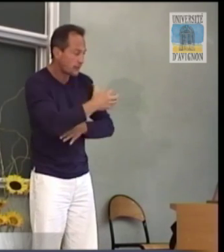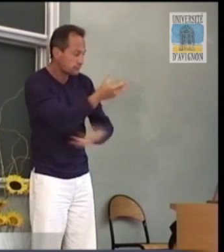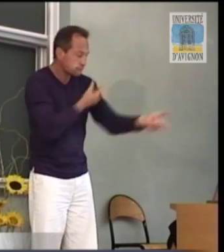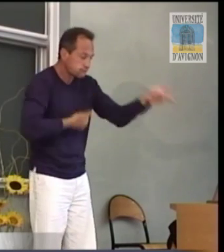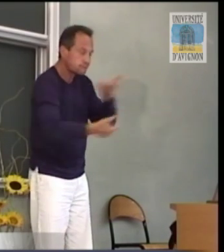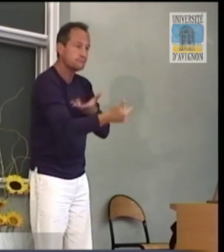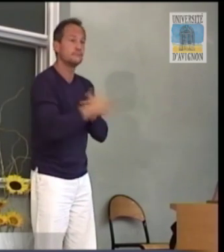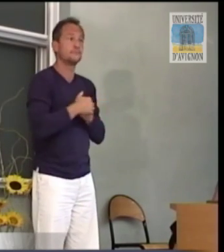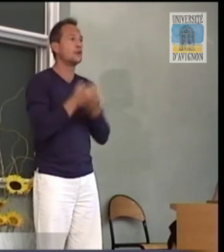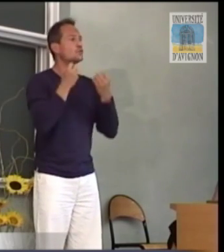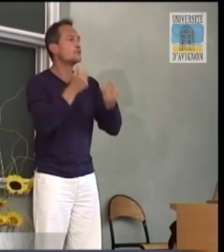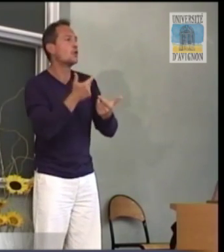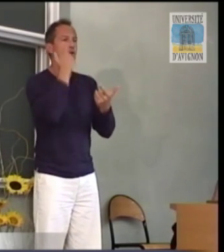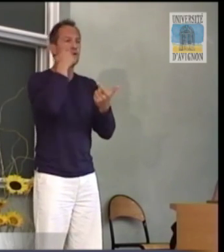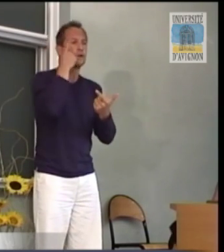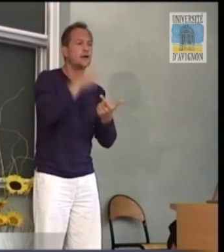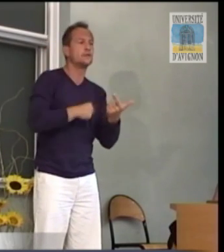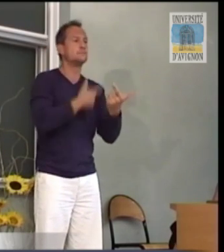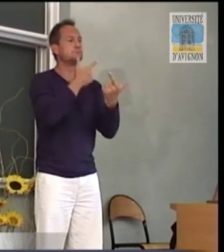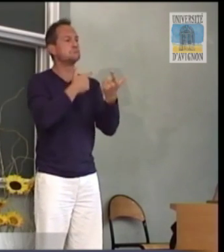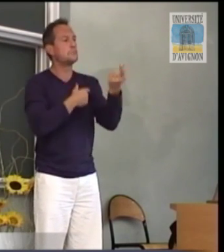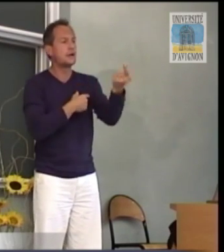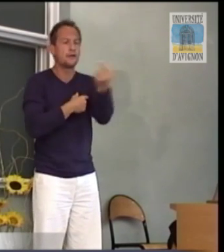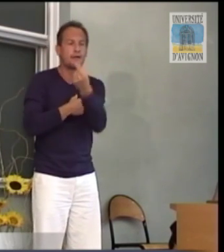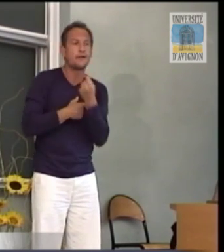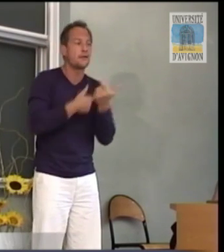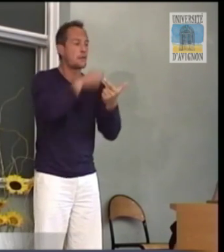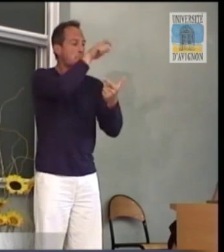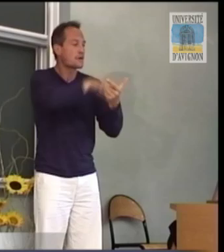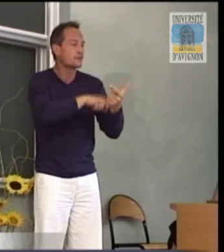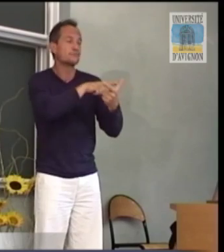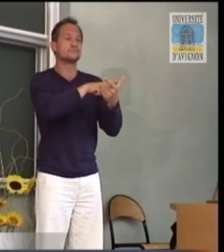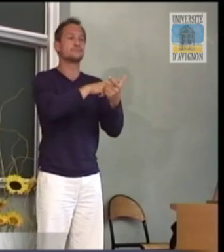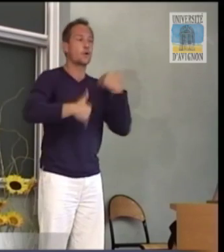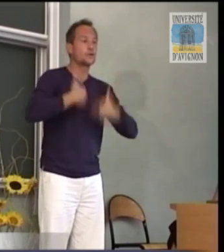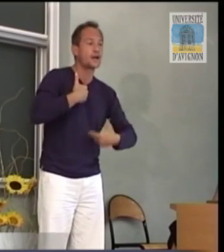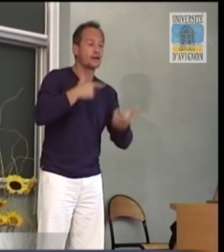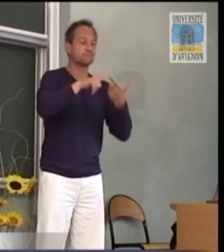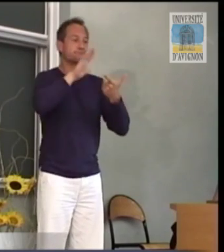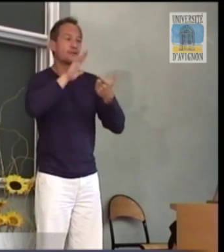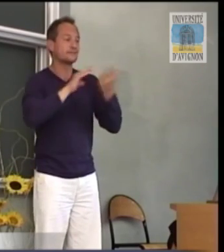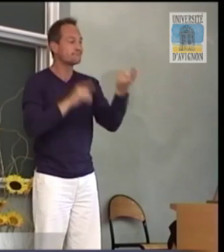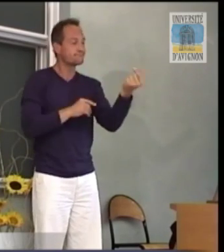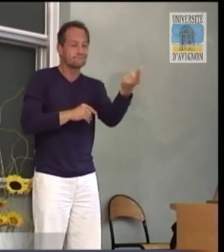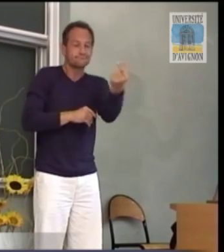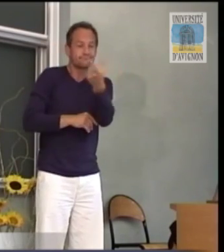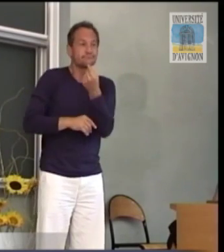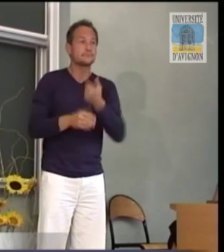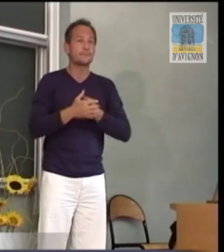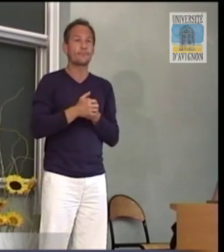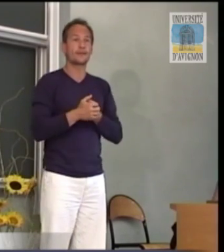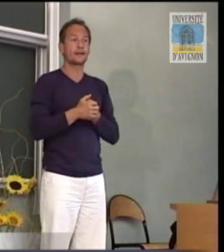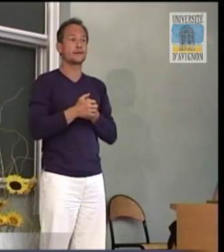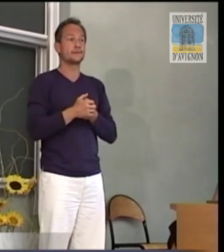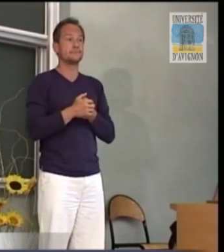ces binômes entre les élèves en situation de handicap ou pas, que finalement ceux qui ne sont pas officiellement, parce que là encore une fois, je suis